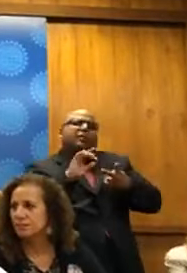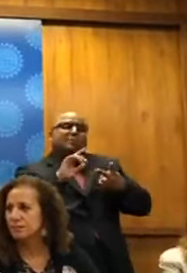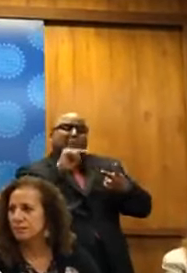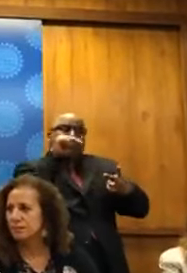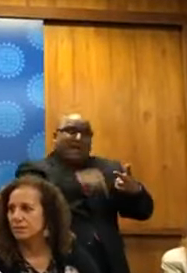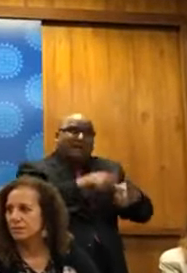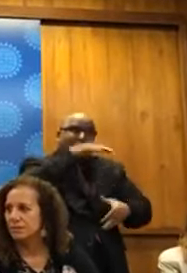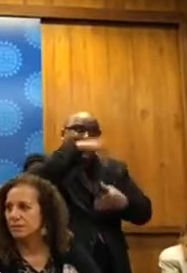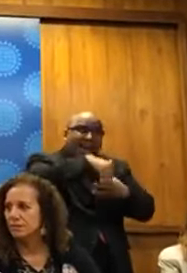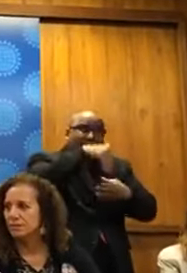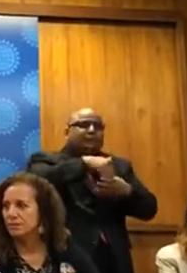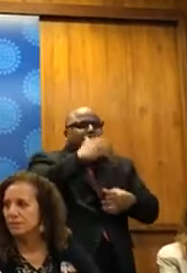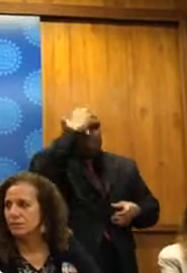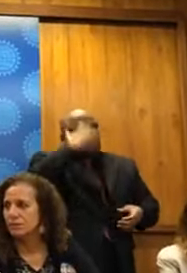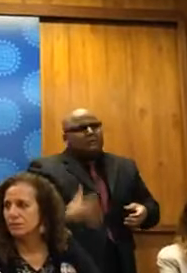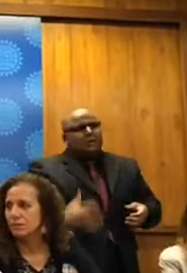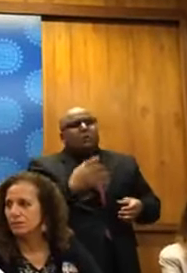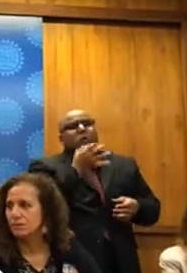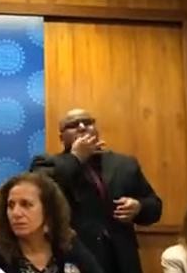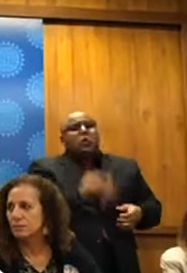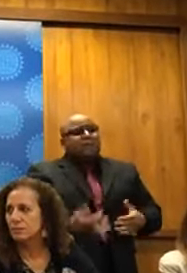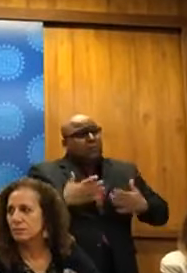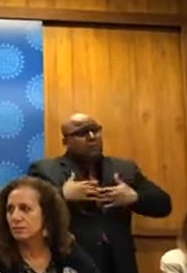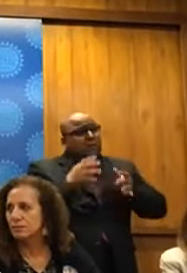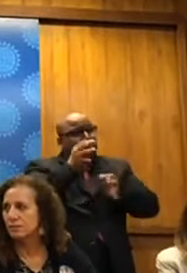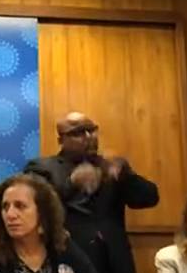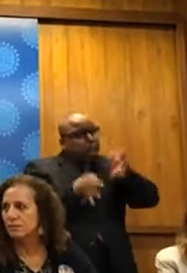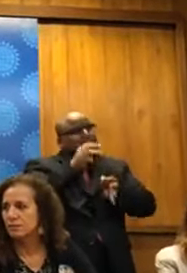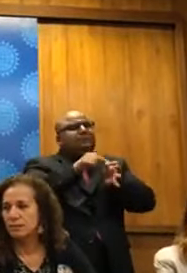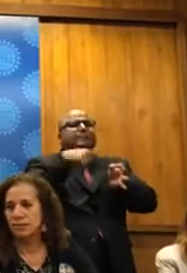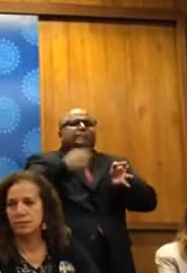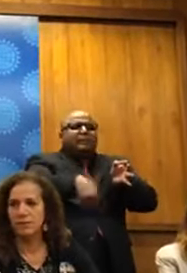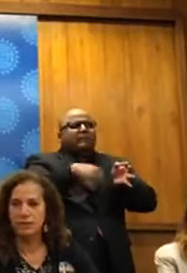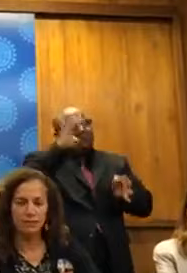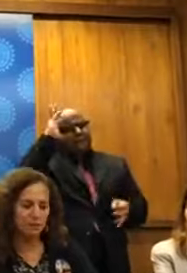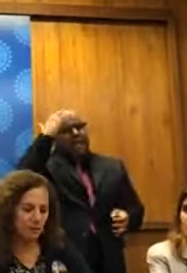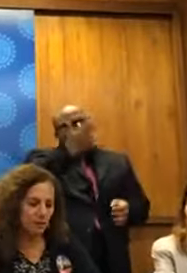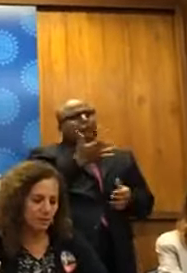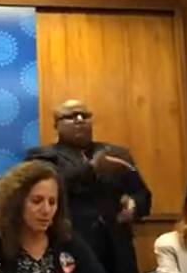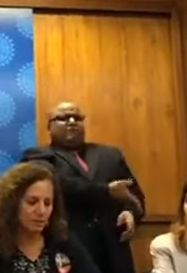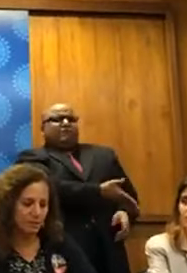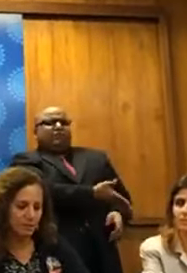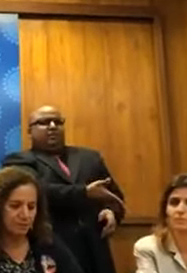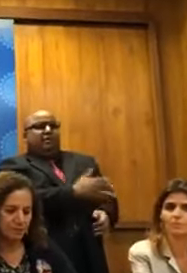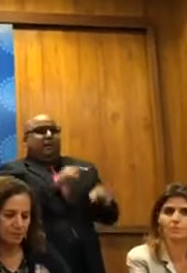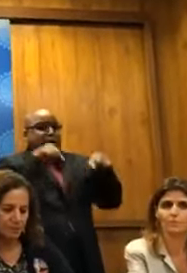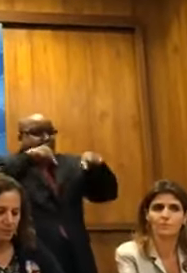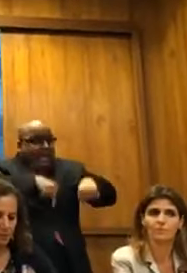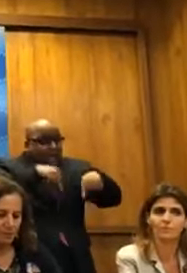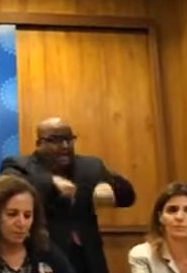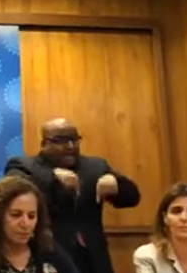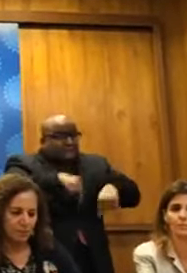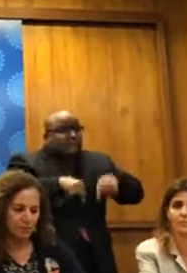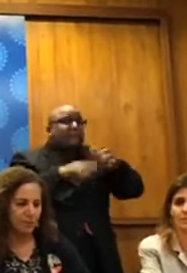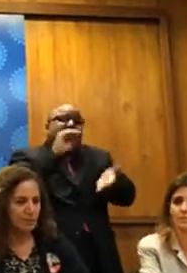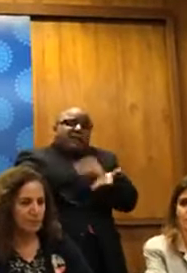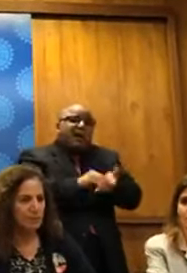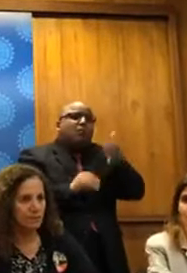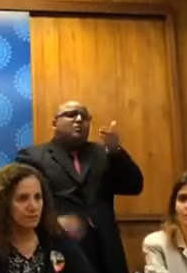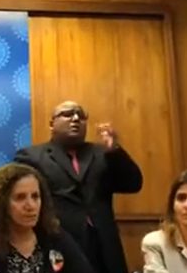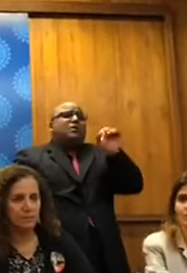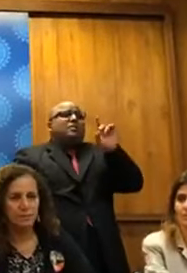eleição. Eu, na minha opinião, acho que a justiça deveria se debruçar sobre isso, inclusive nessa campanha, porque nós estamos a 10